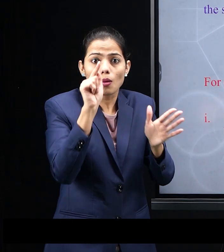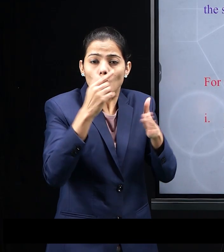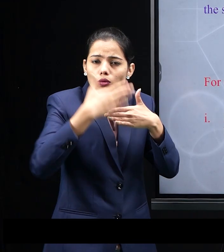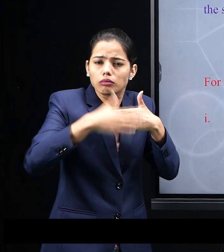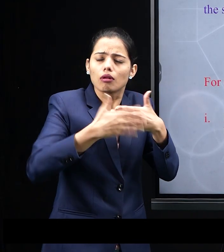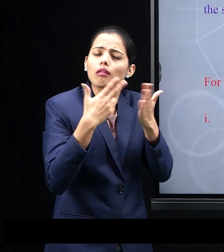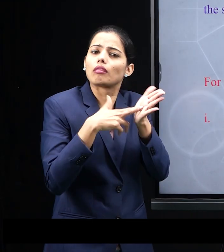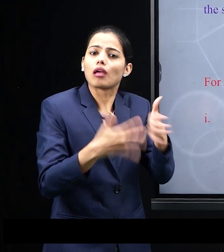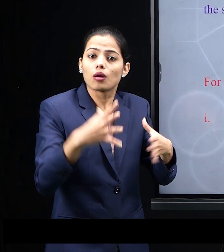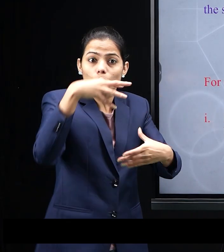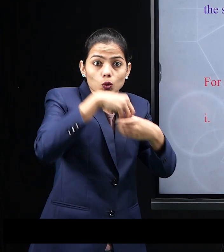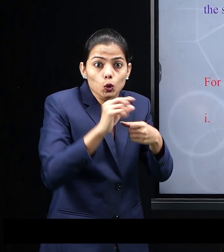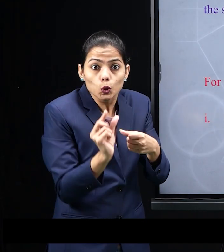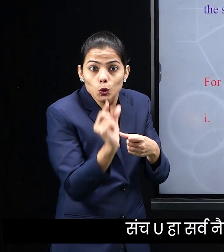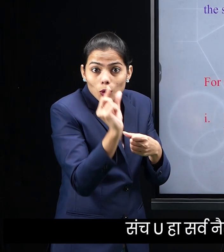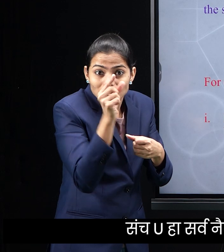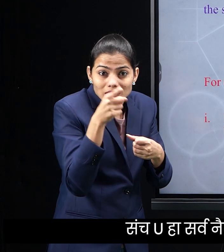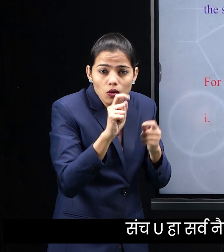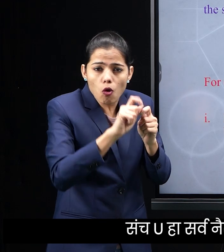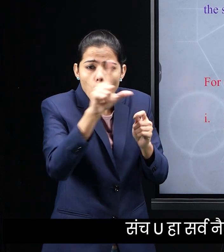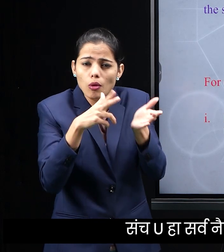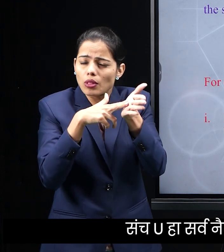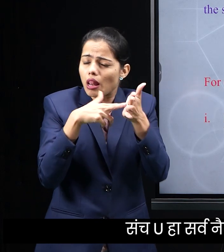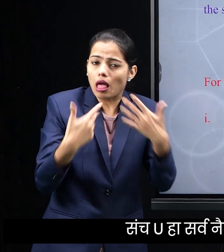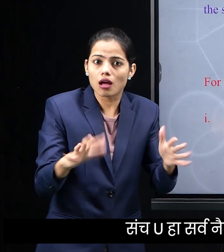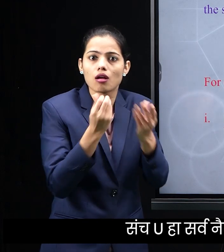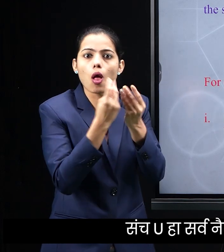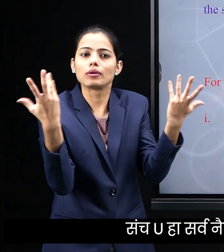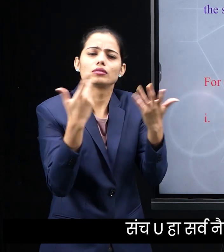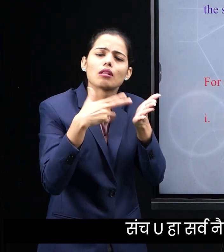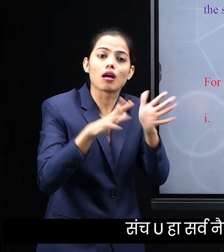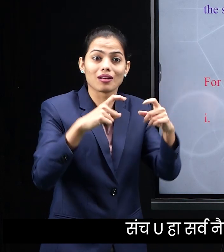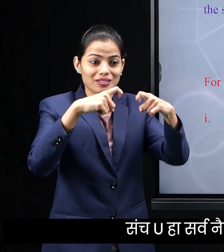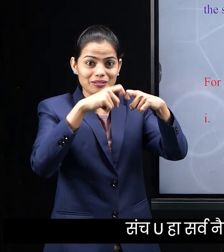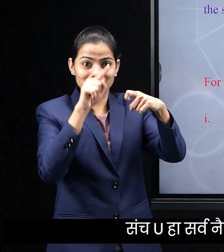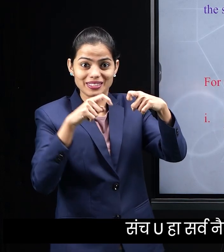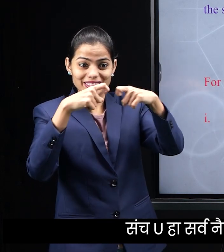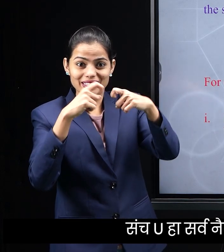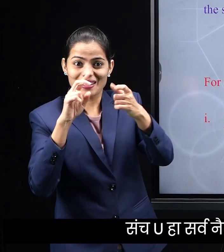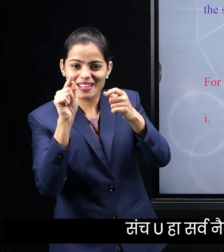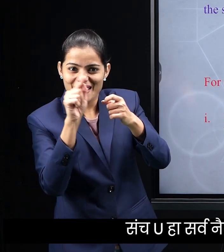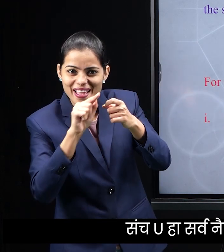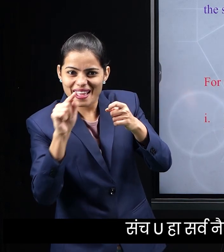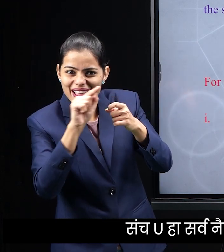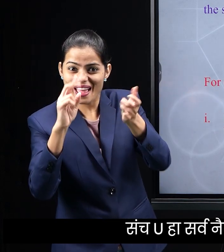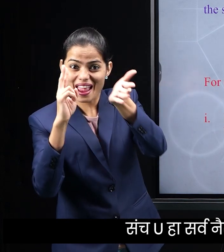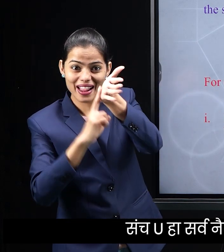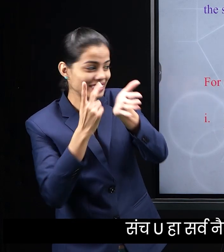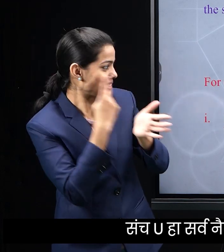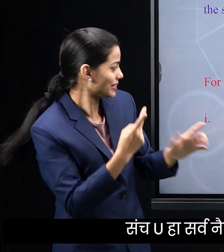मूलद्रव्यांची चर्चा केली तर सार्वत्रिक संच U हा सर्व नैसर्गिक संख्यांचा संच आहे. U = x,